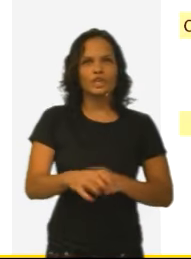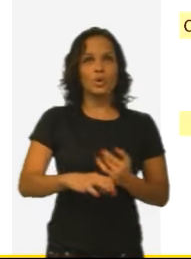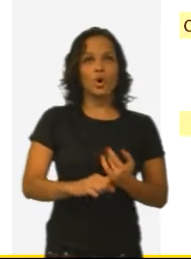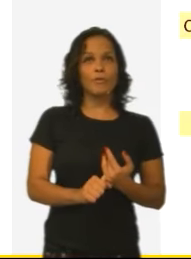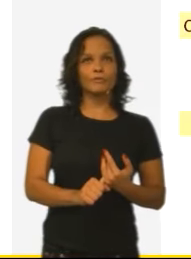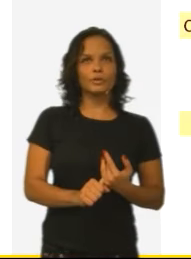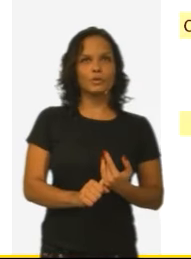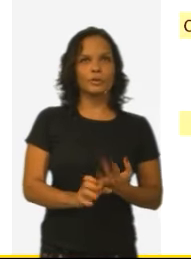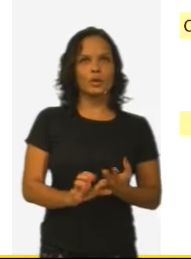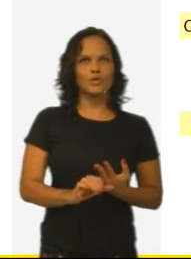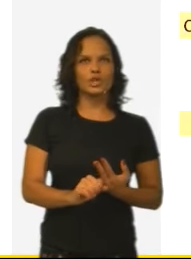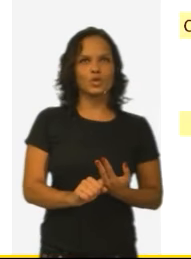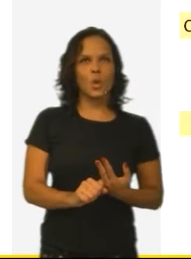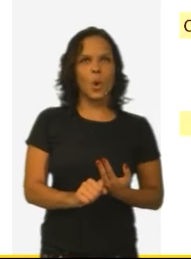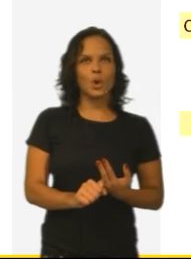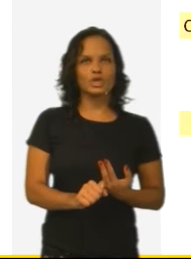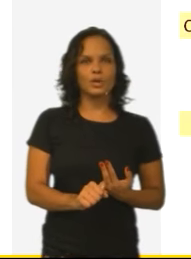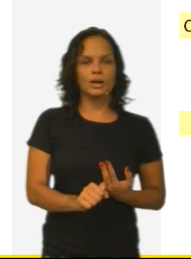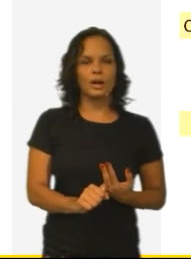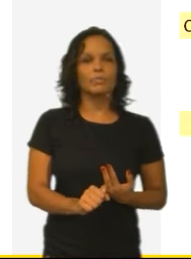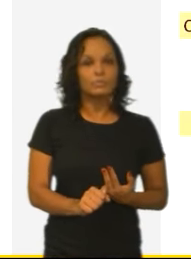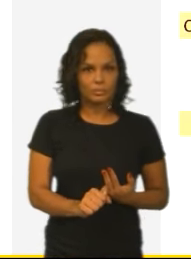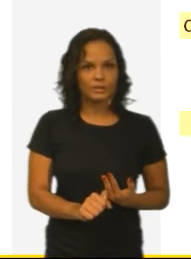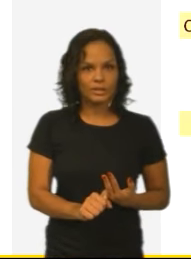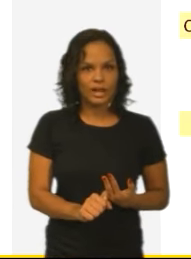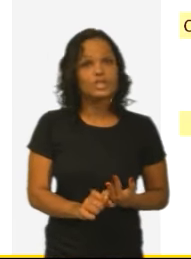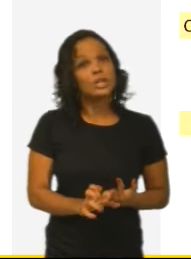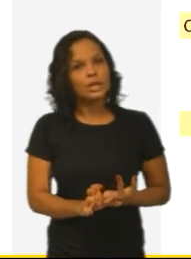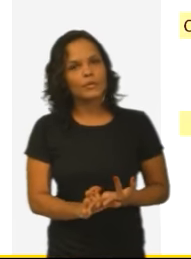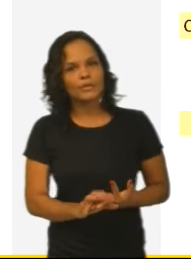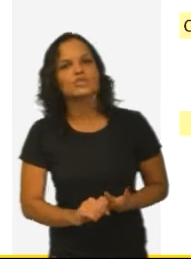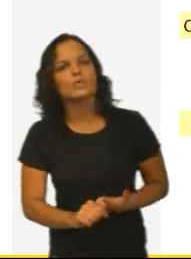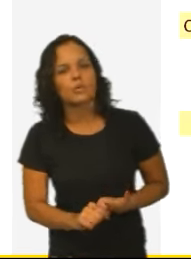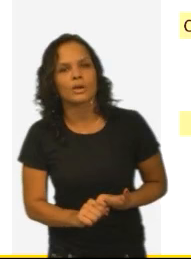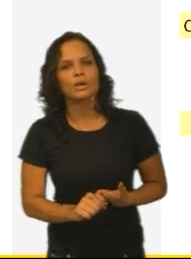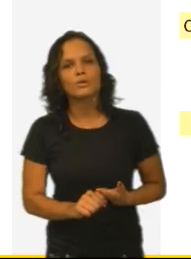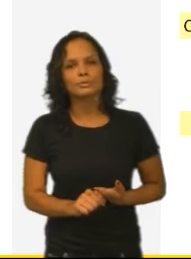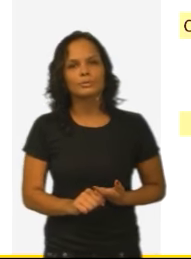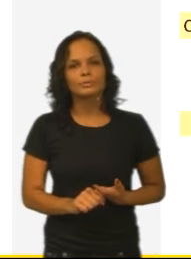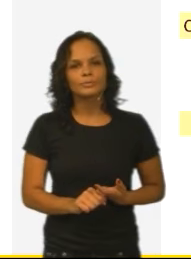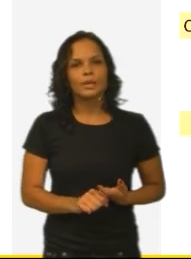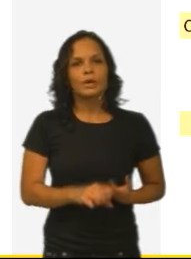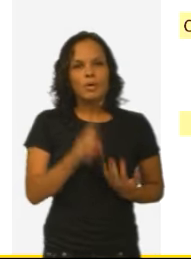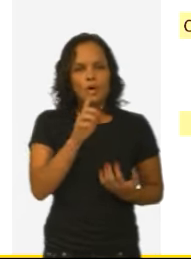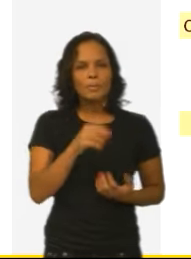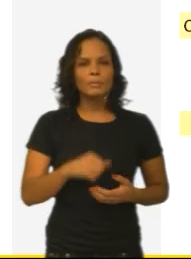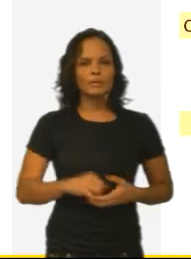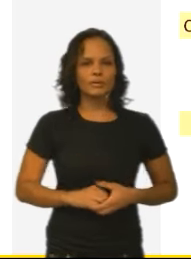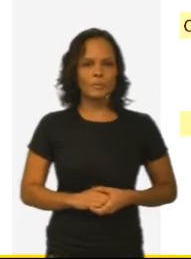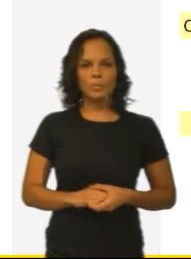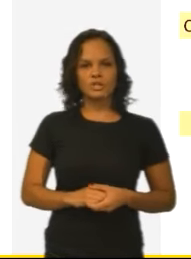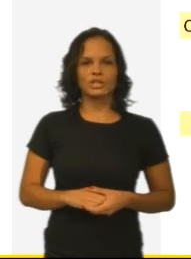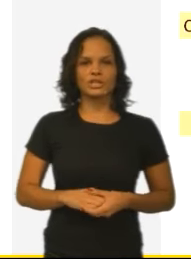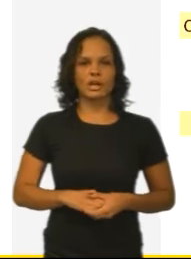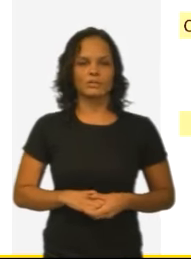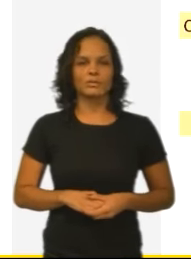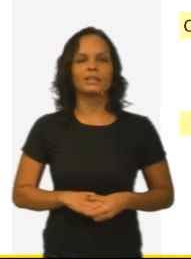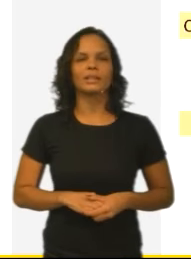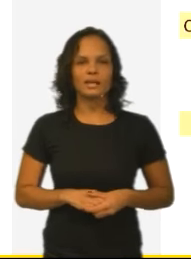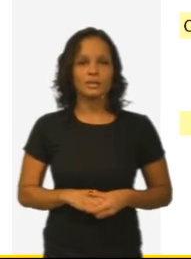o filme, eu vejo o jornal, não é verdade? Eu vejo o garoto. O complemento verbal objeto direto dele tá aí,